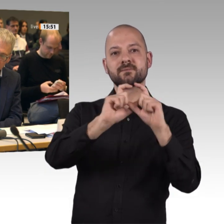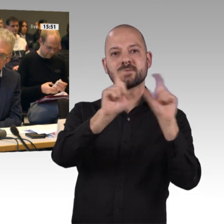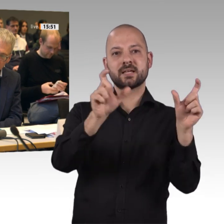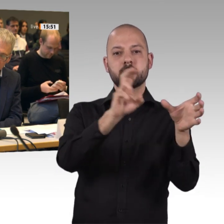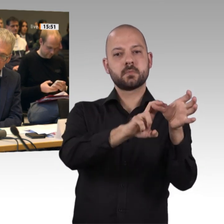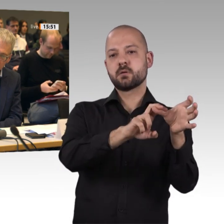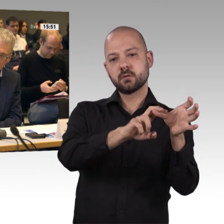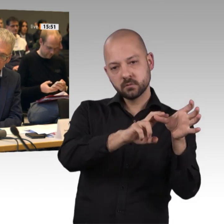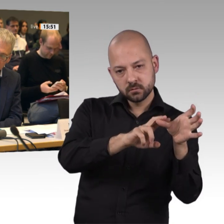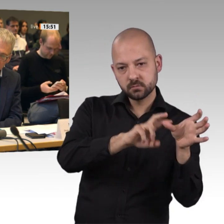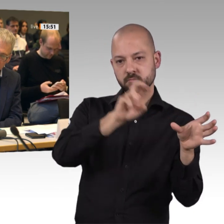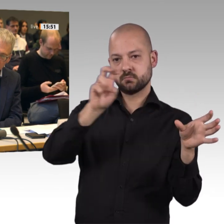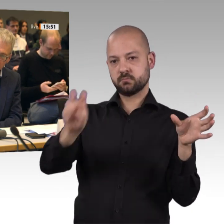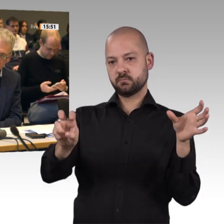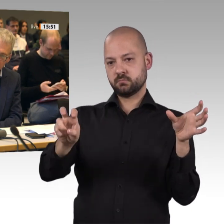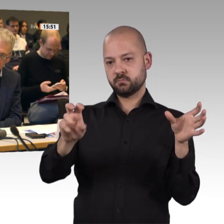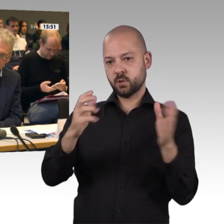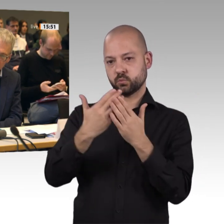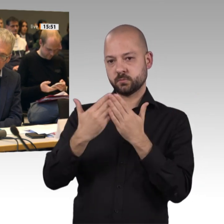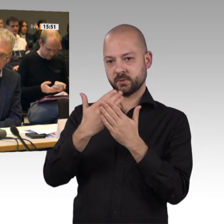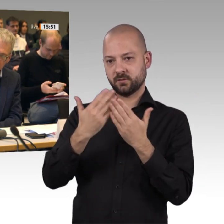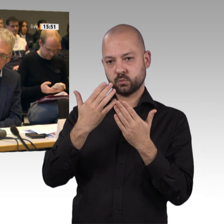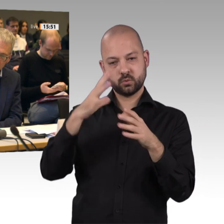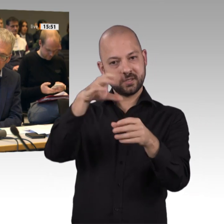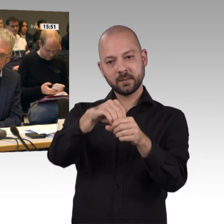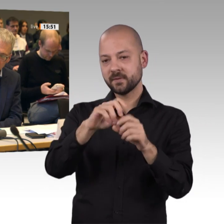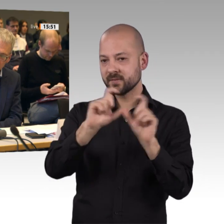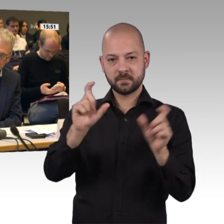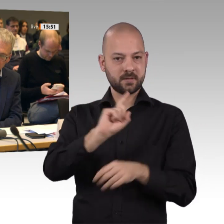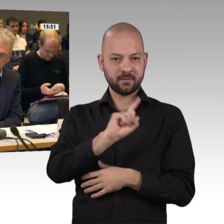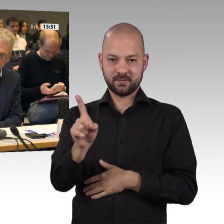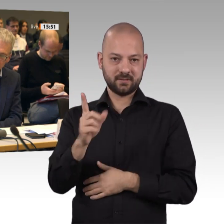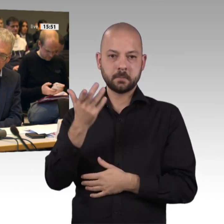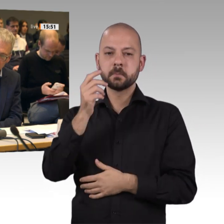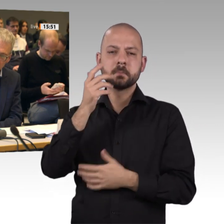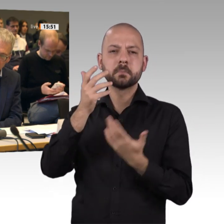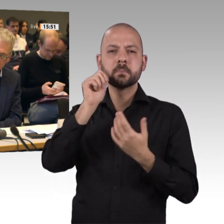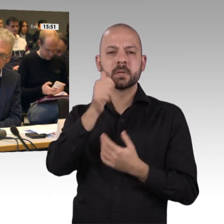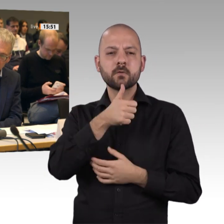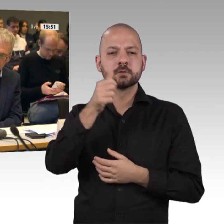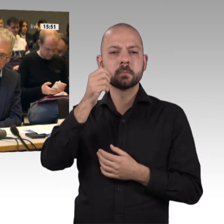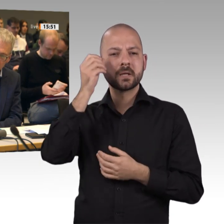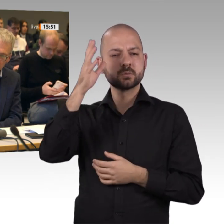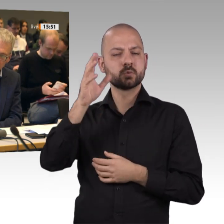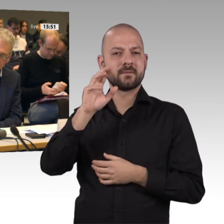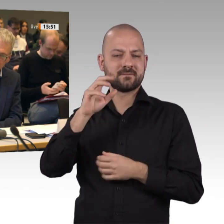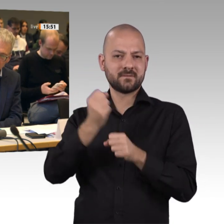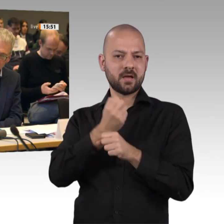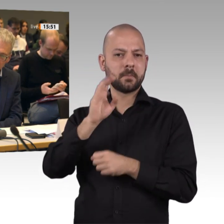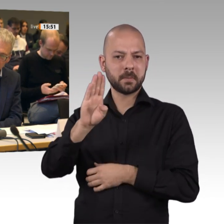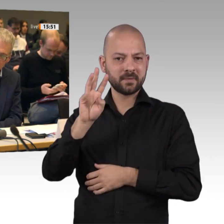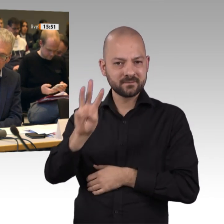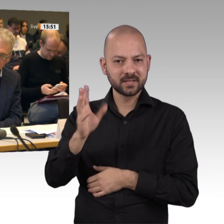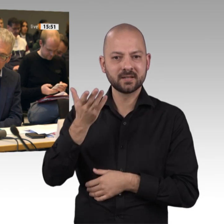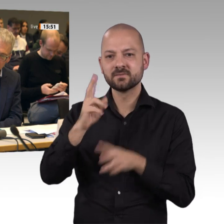sind. Eine Erweiterung des leistungsberechtigten Personenkreises kann einen Beitrag dazu leisten, die Chancen von